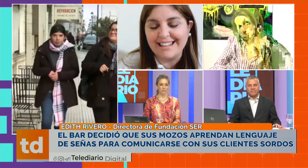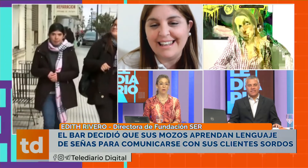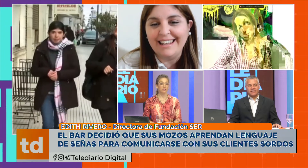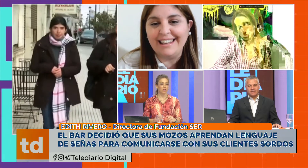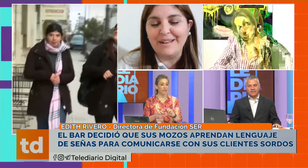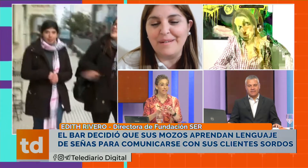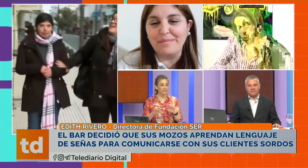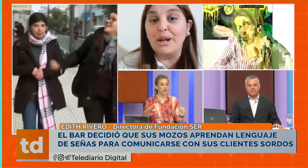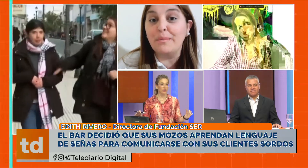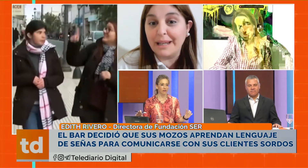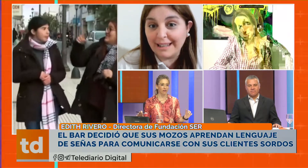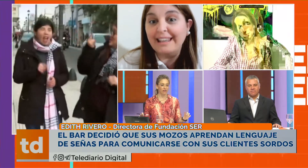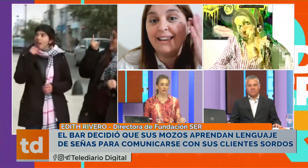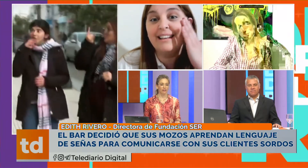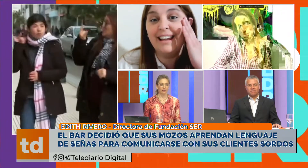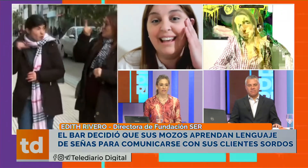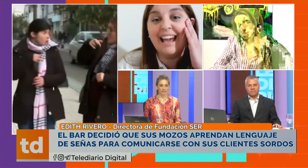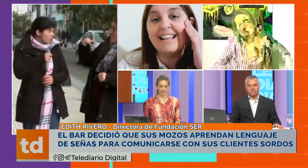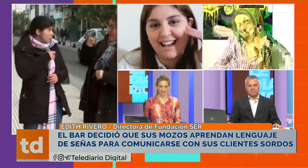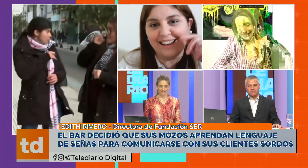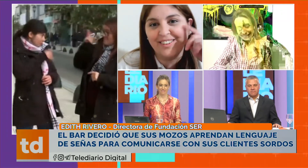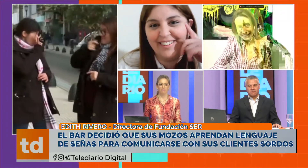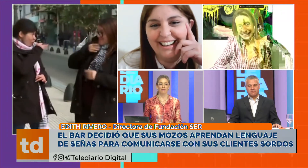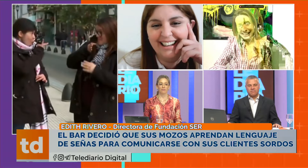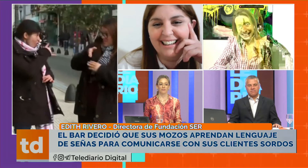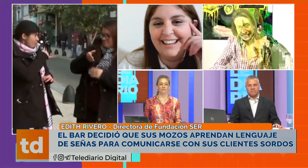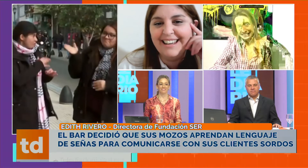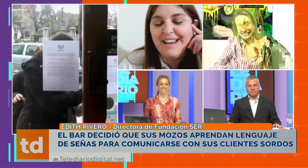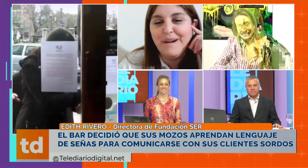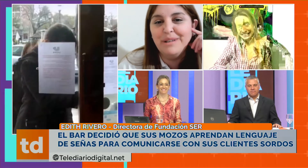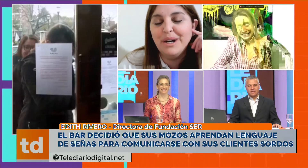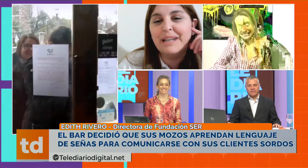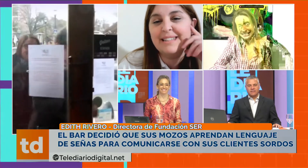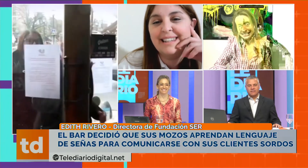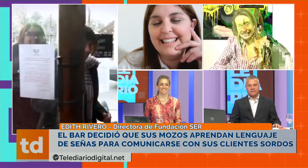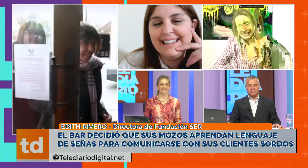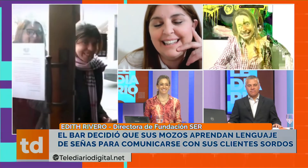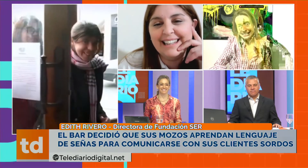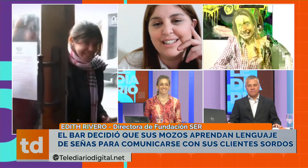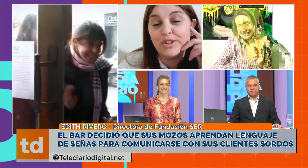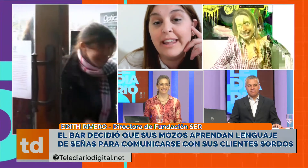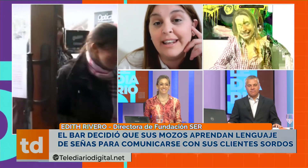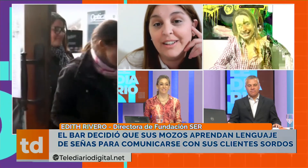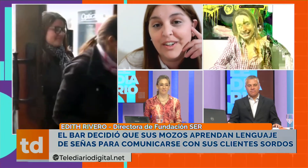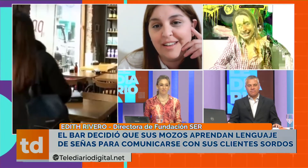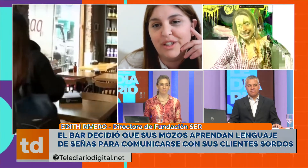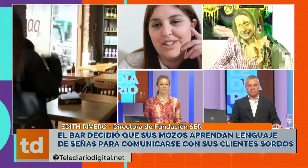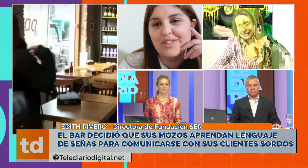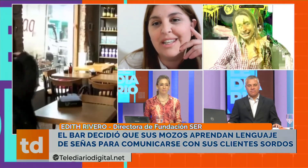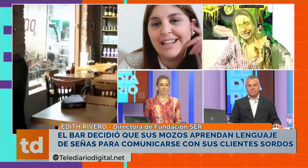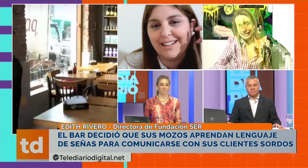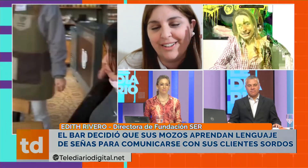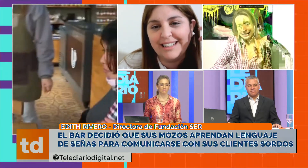señas. Bueno, vamos a corregir el zócalo. Exacto. Mi nombre es Edith y yo soy la directora de